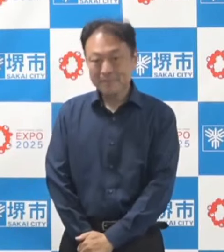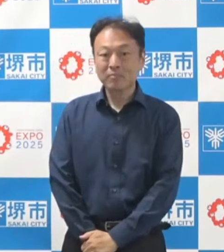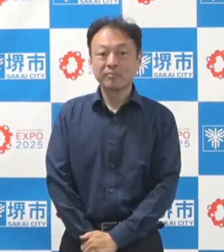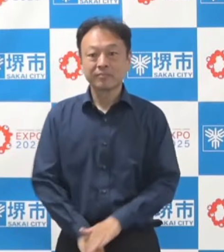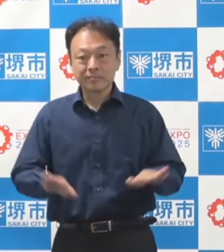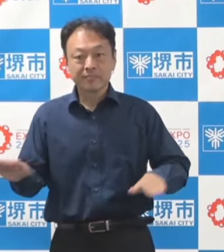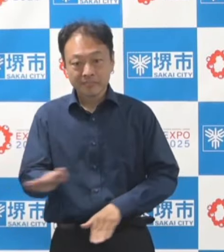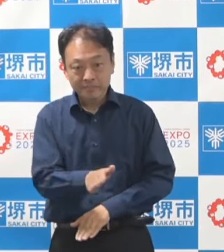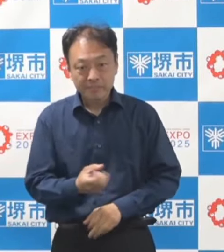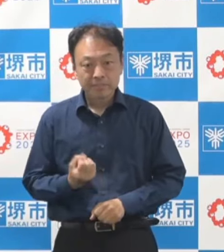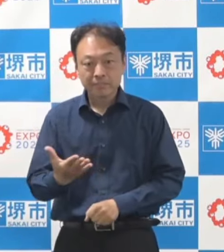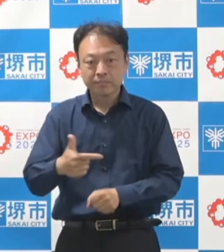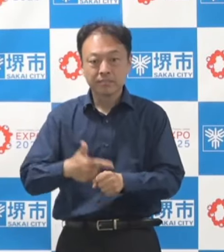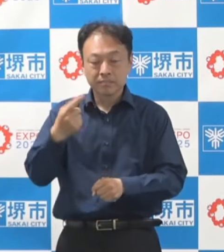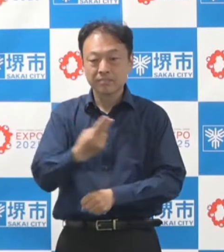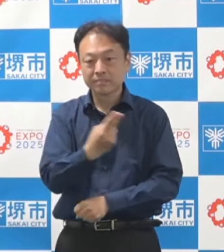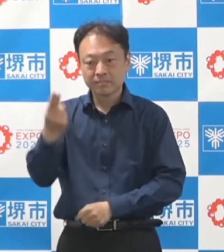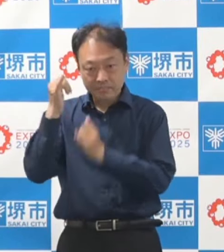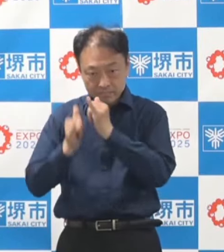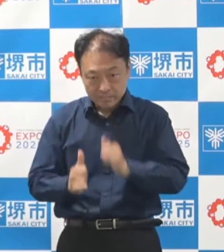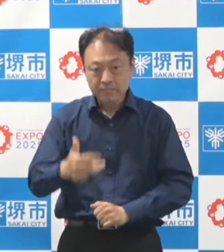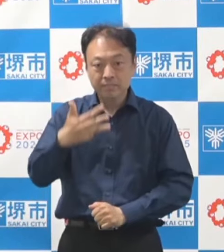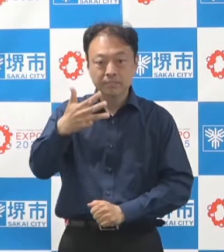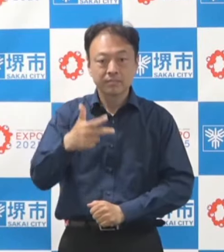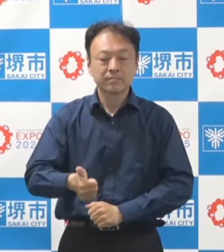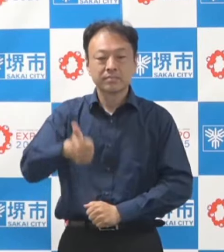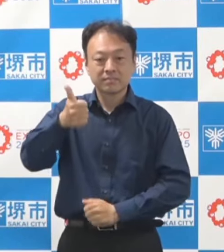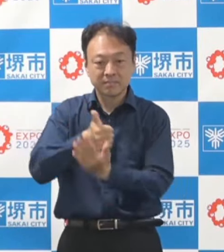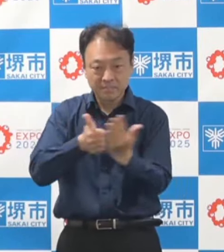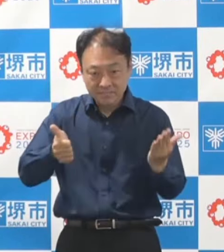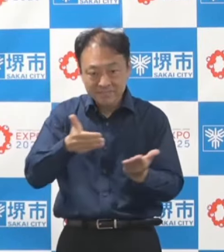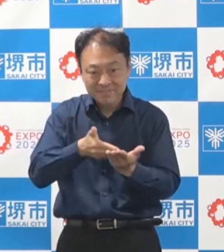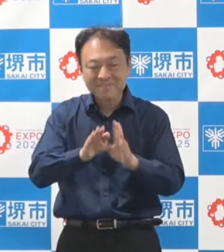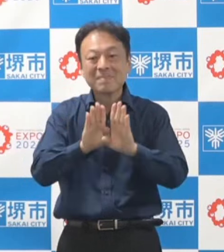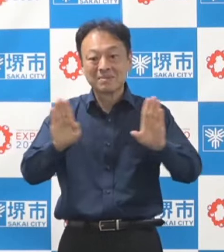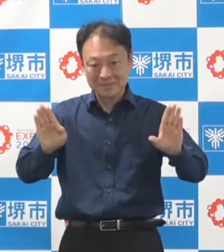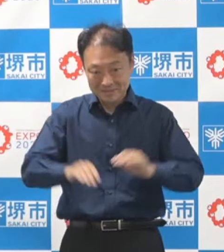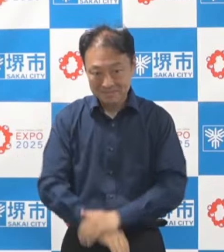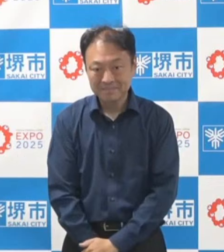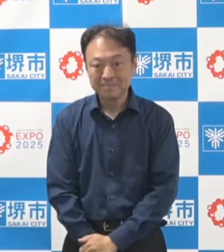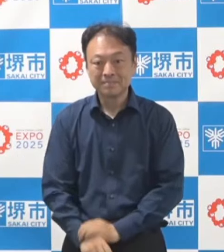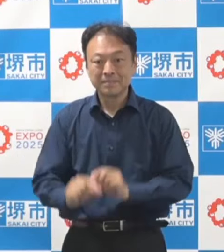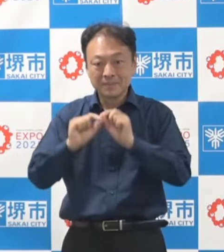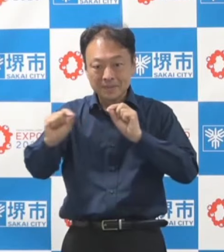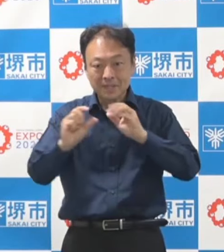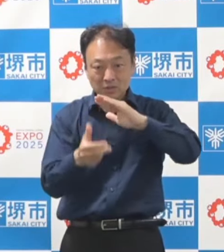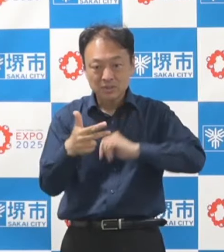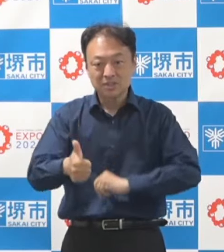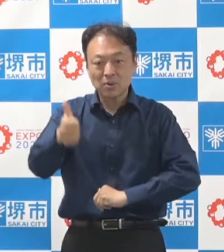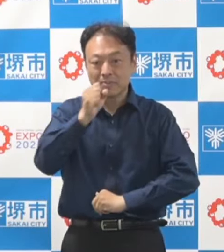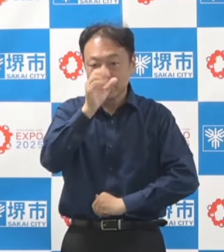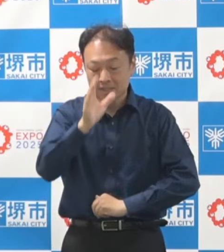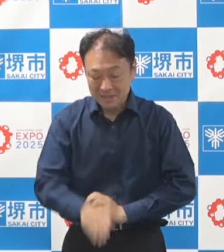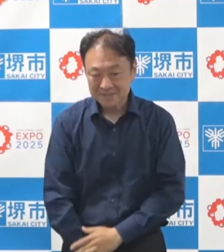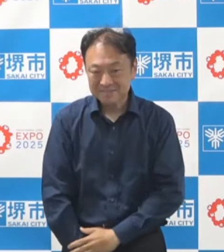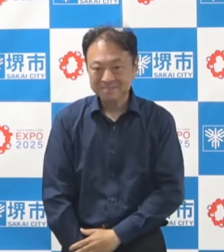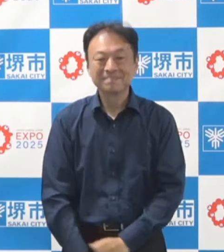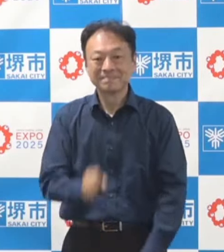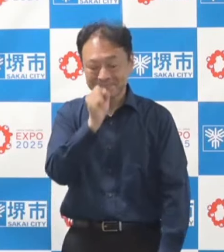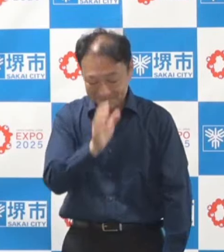それではただいまより令和6年度第8回市長記者会見を始めさせていただきます。中口市長よろしくお願いします。 よろしくお願いします